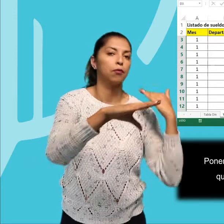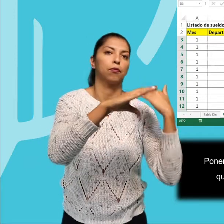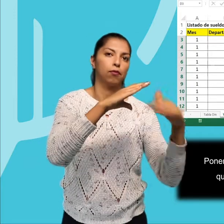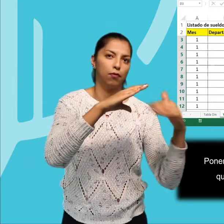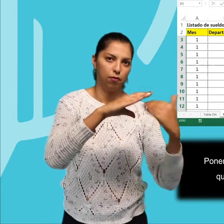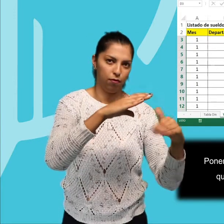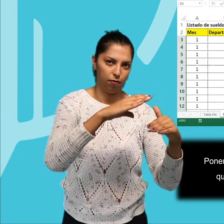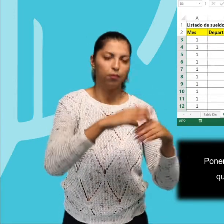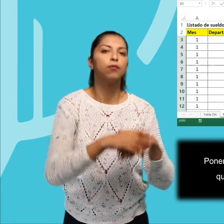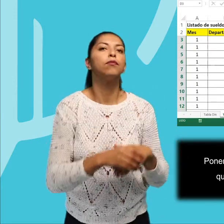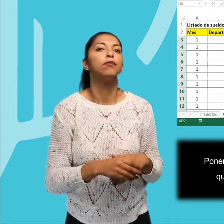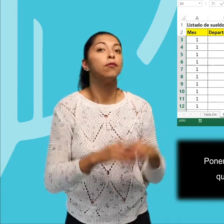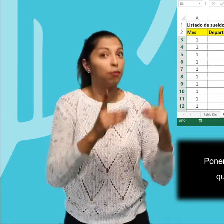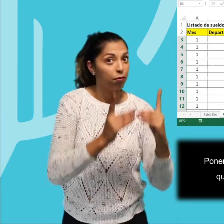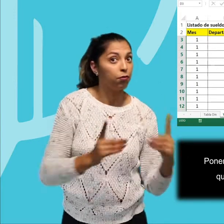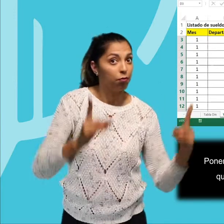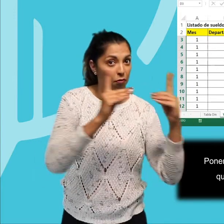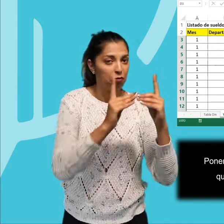entre